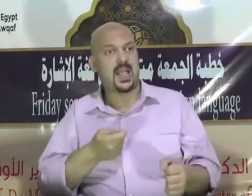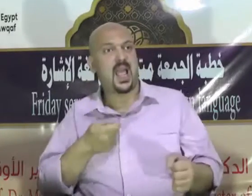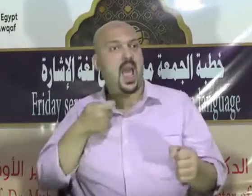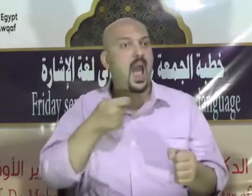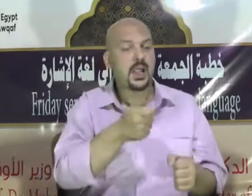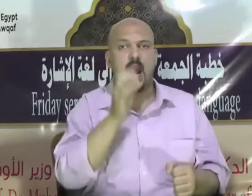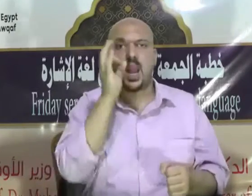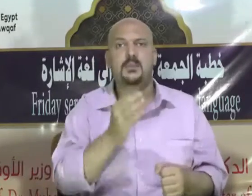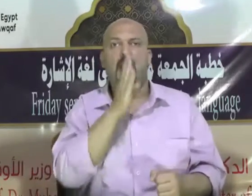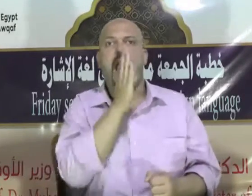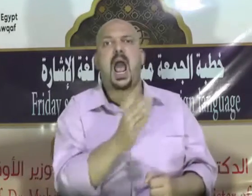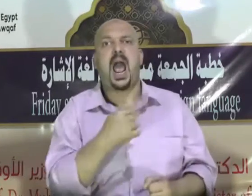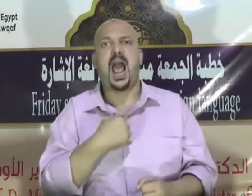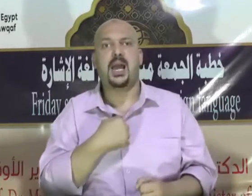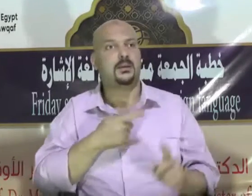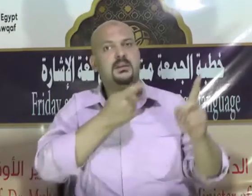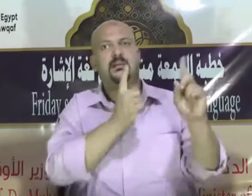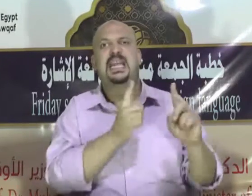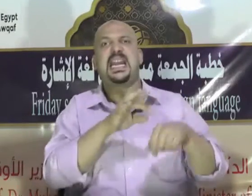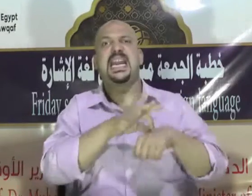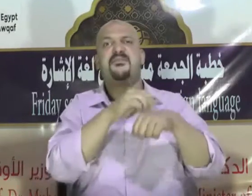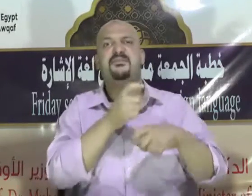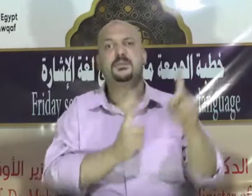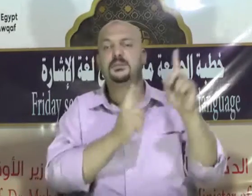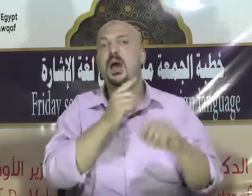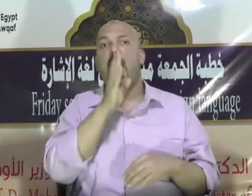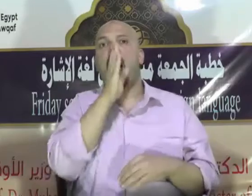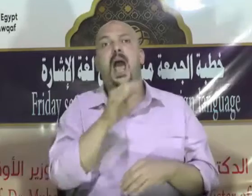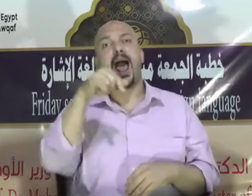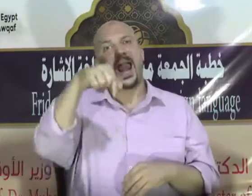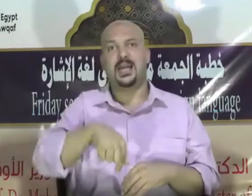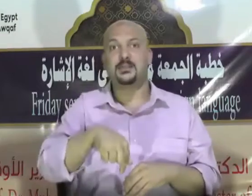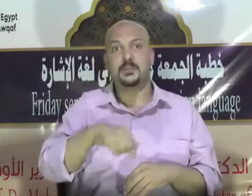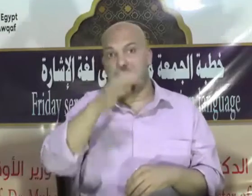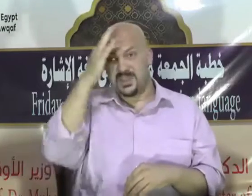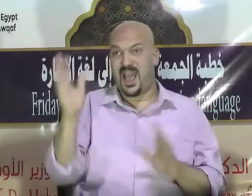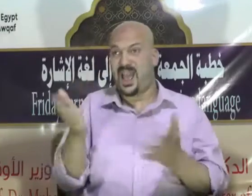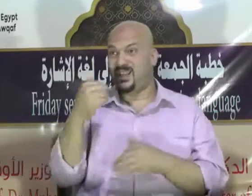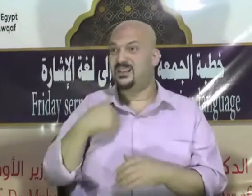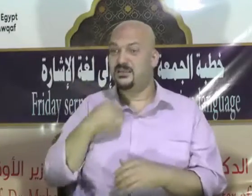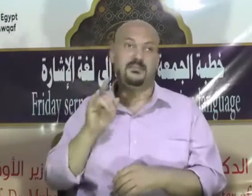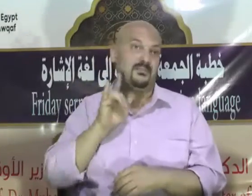فجعل الله عز وجل قتل نفس واحدة بغير حق بمثابة قتل للبشرية